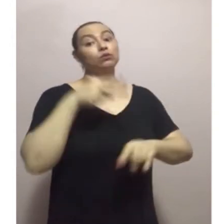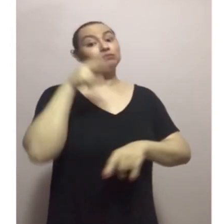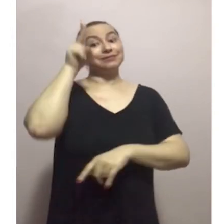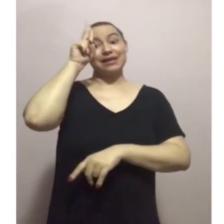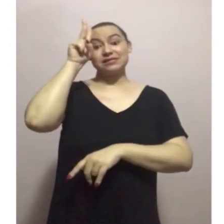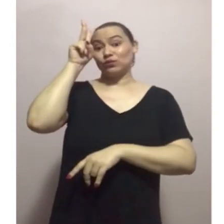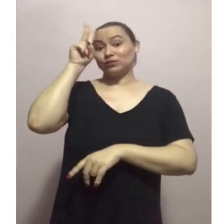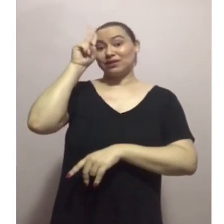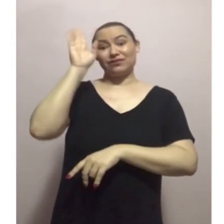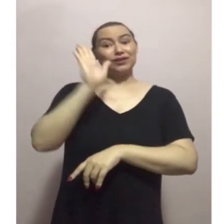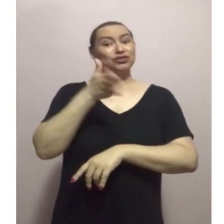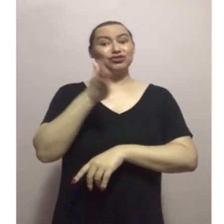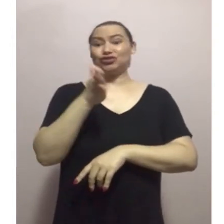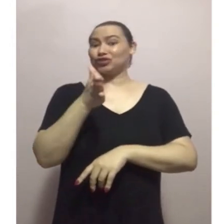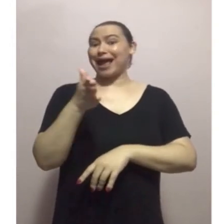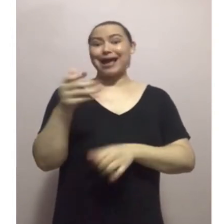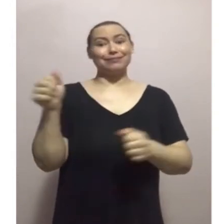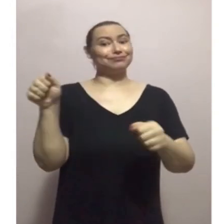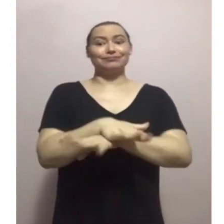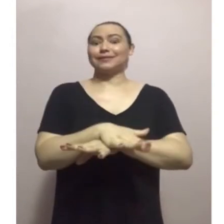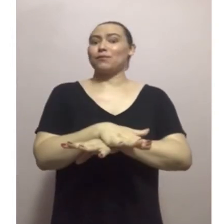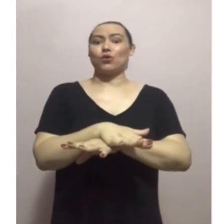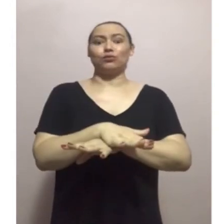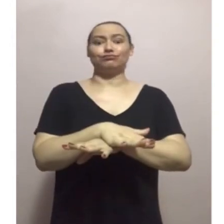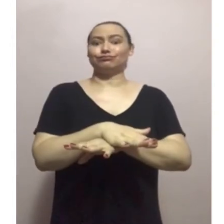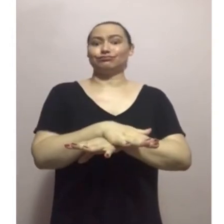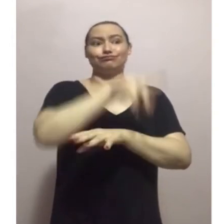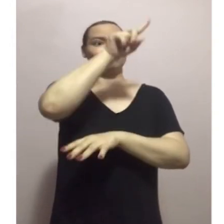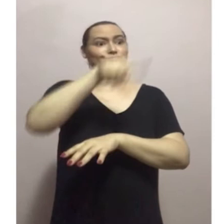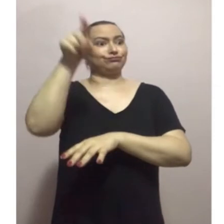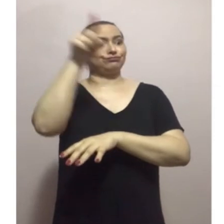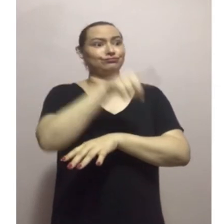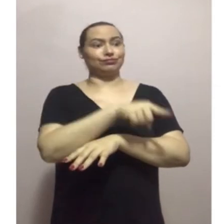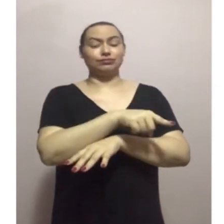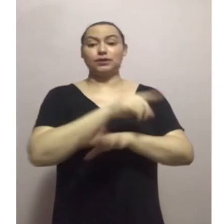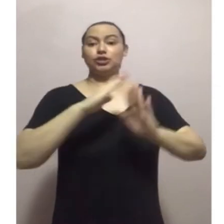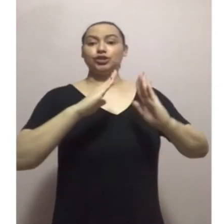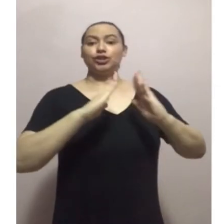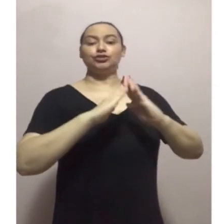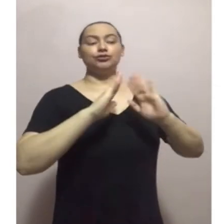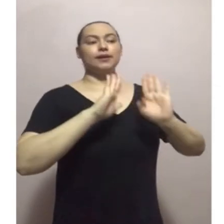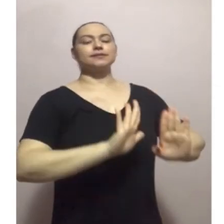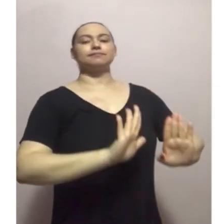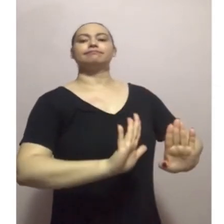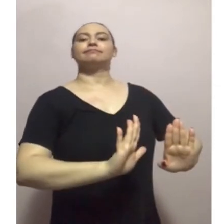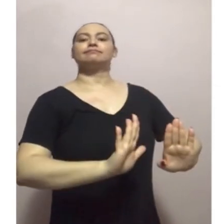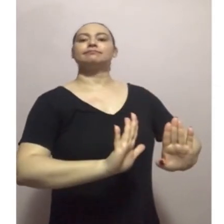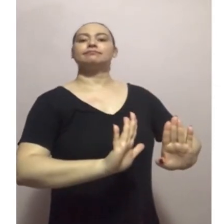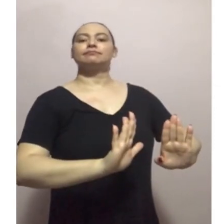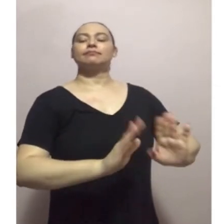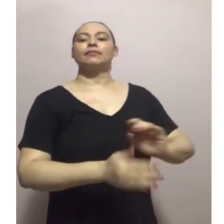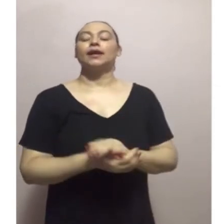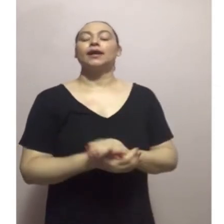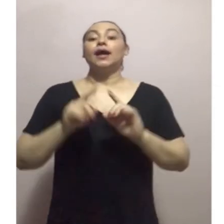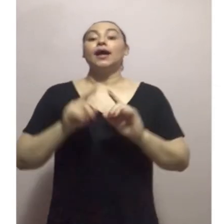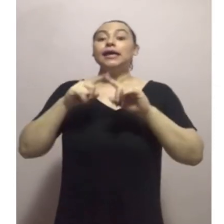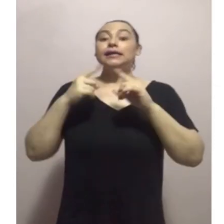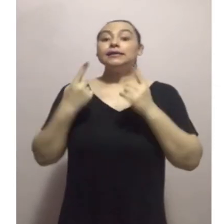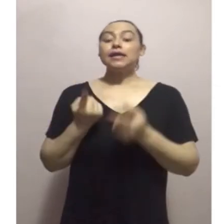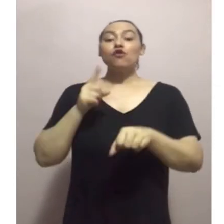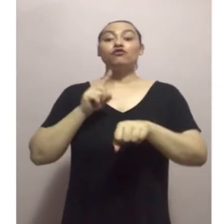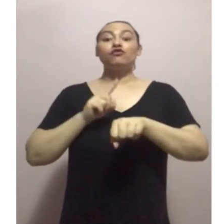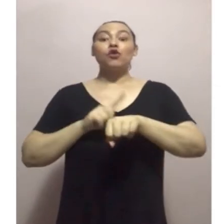já ficou trancado em casa todo mundo, né? E aí a partir dali foi